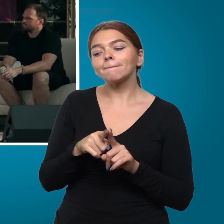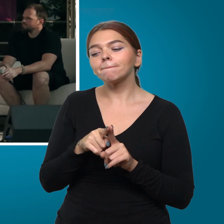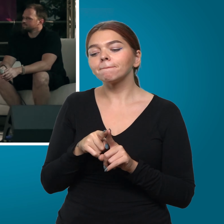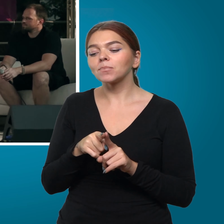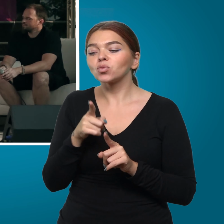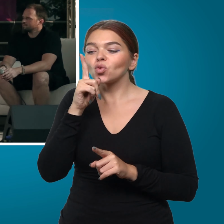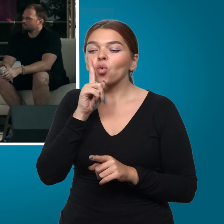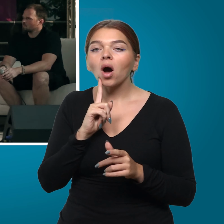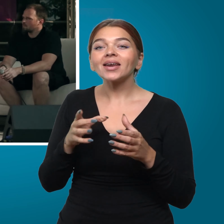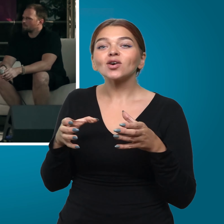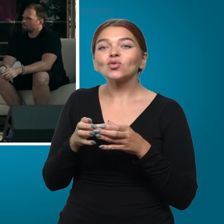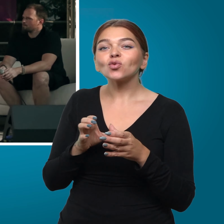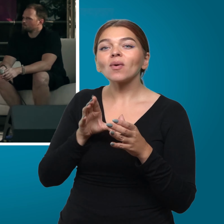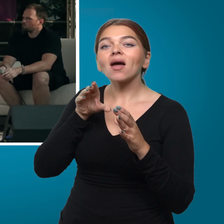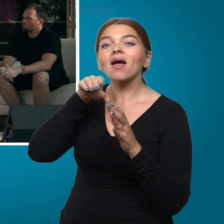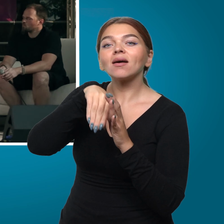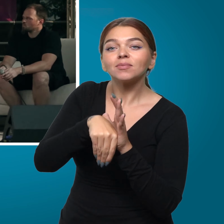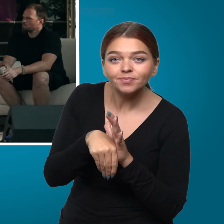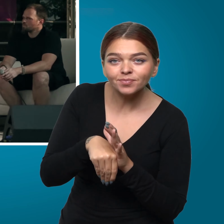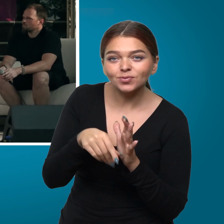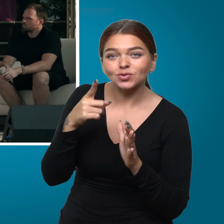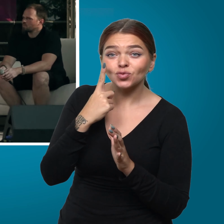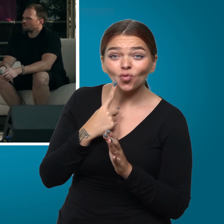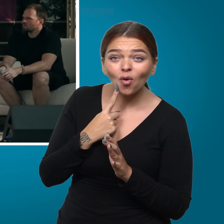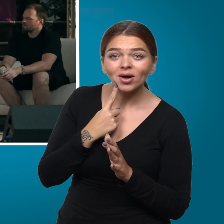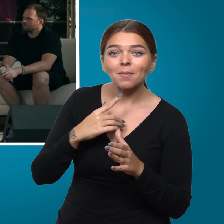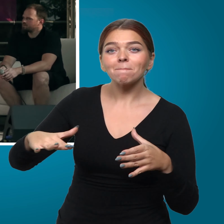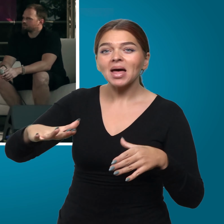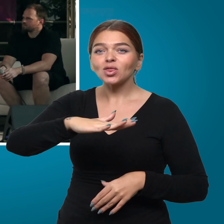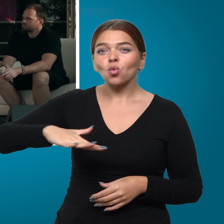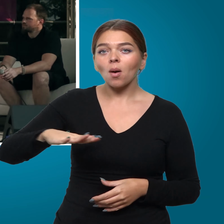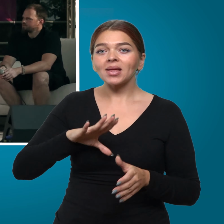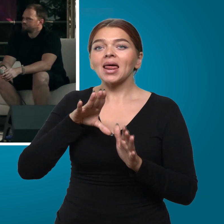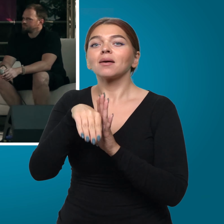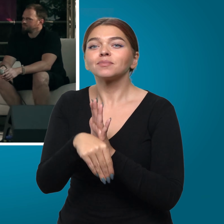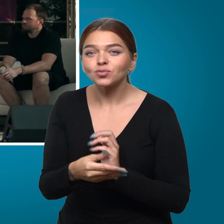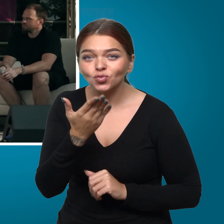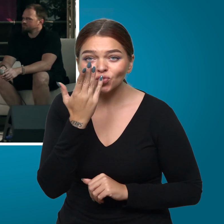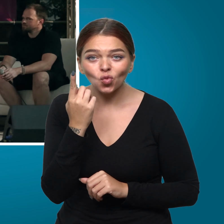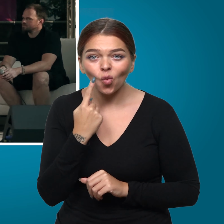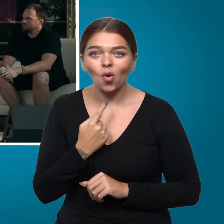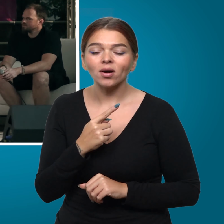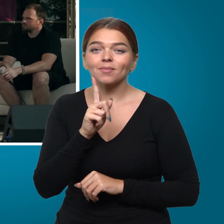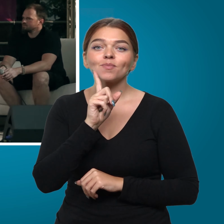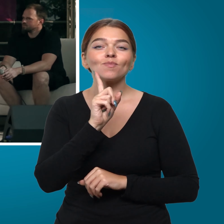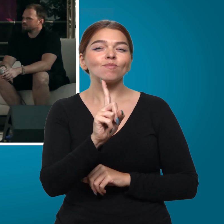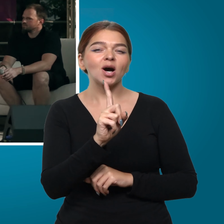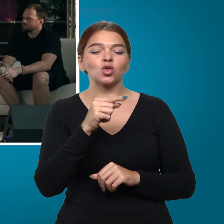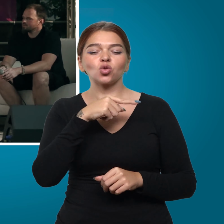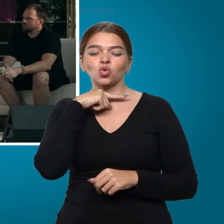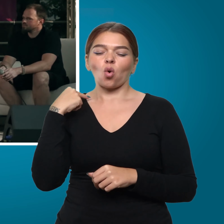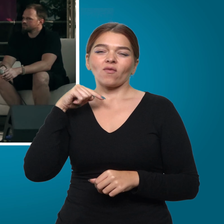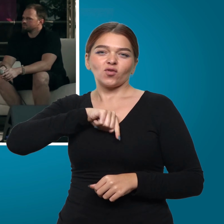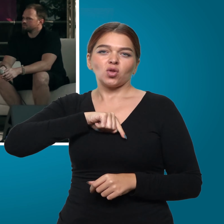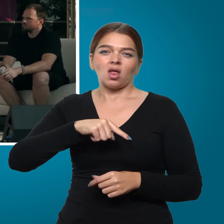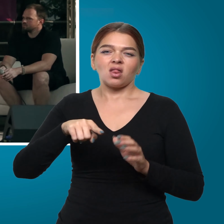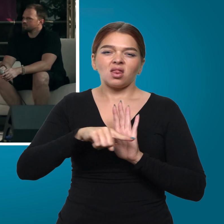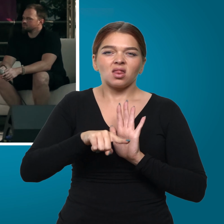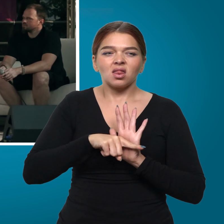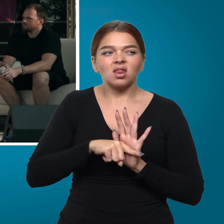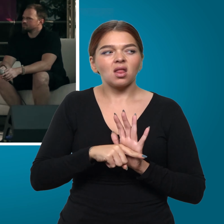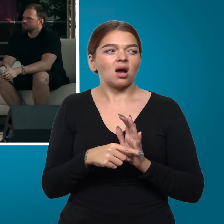bet turi daugybę kompleksų, galbūt ir patyčių, su patyčiom kažkokiam tenka susidurti, bijai atmetimo iš